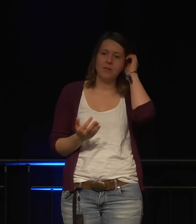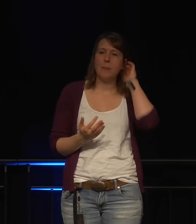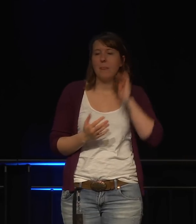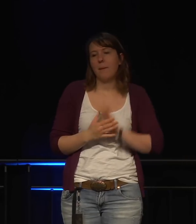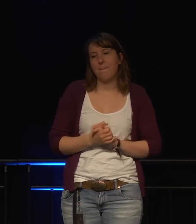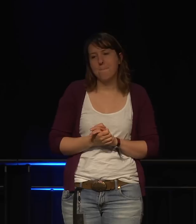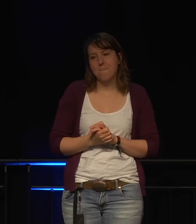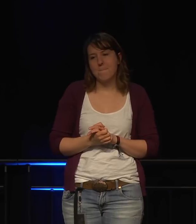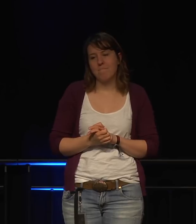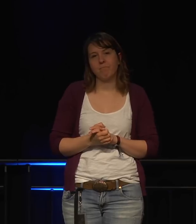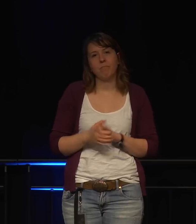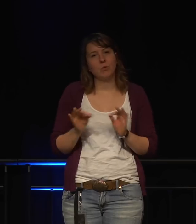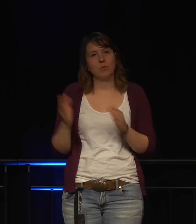tun?